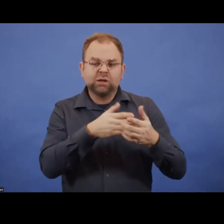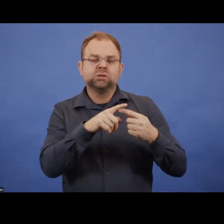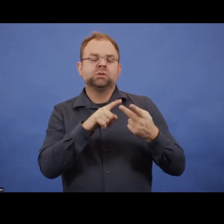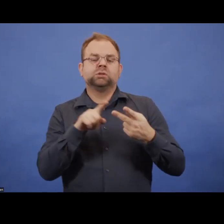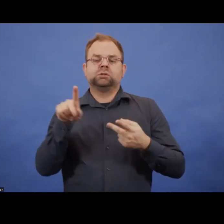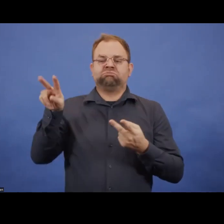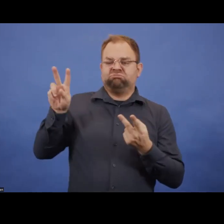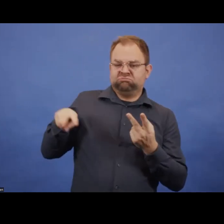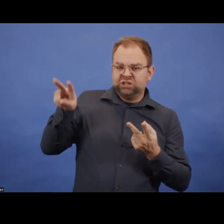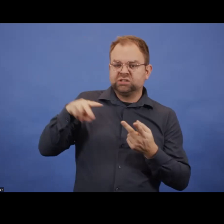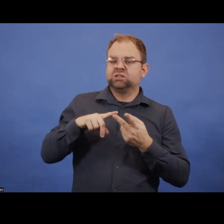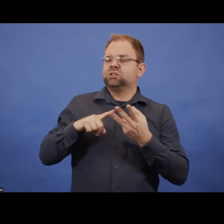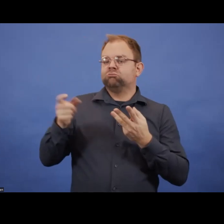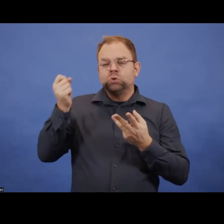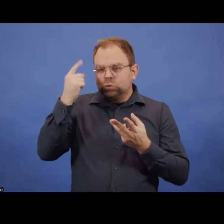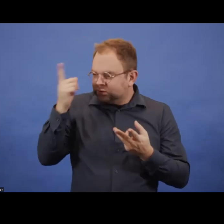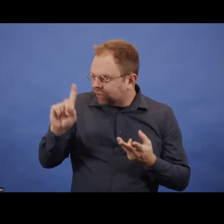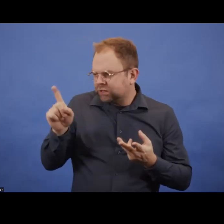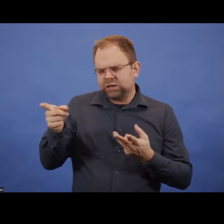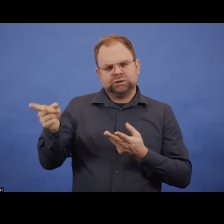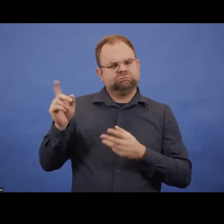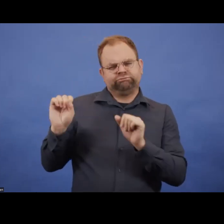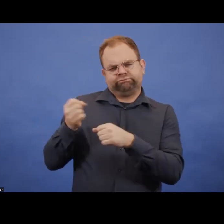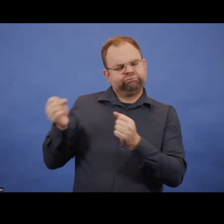fuente de los problemas que tenemos.